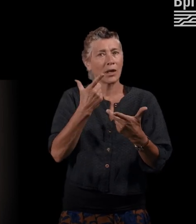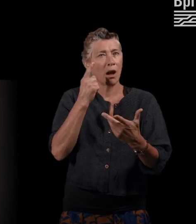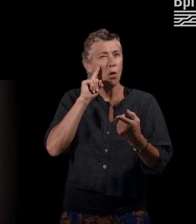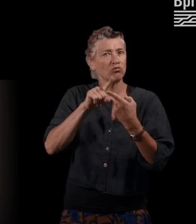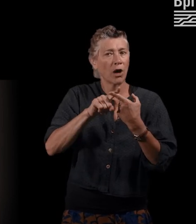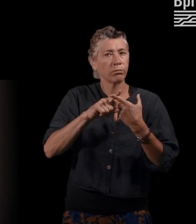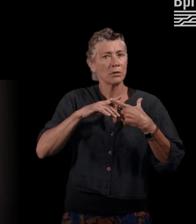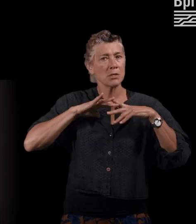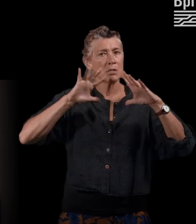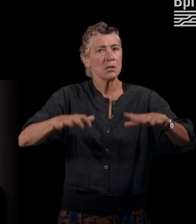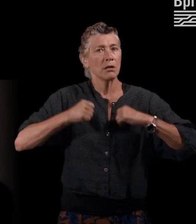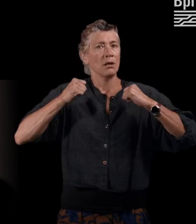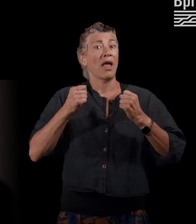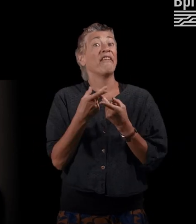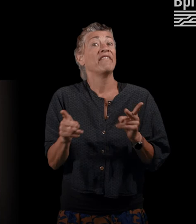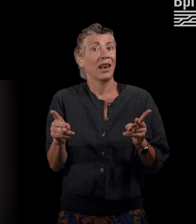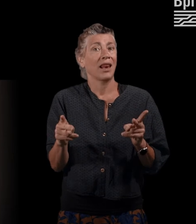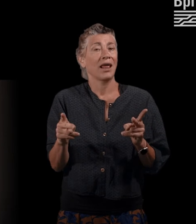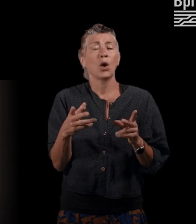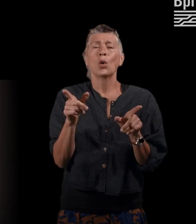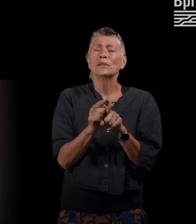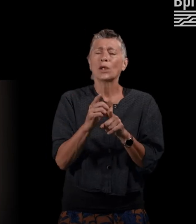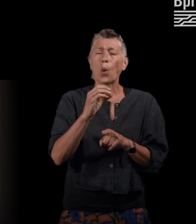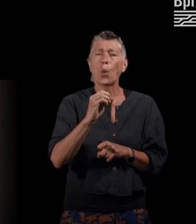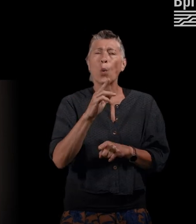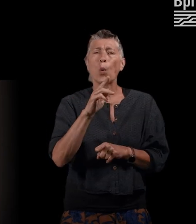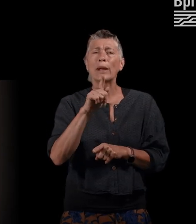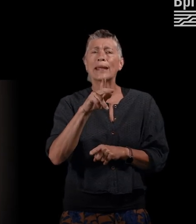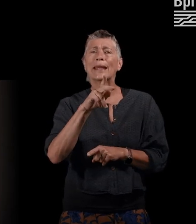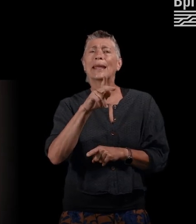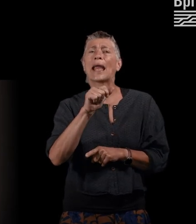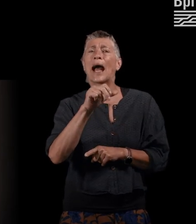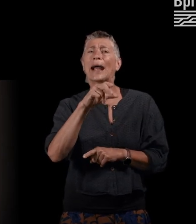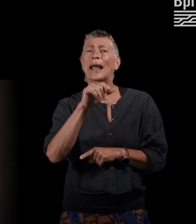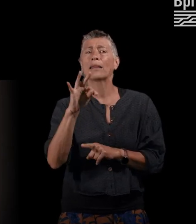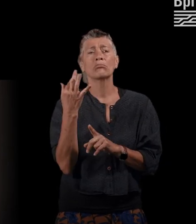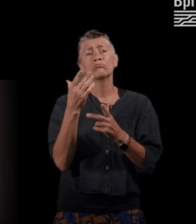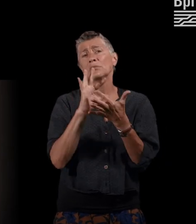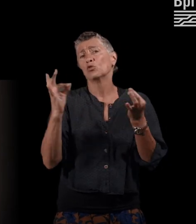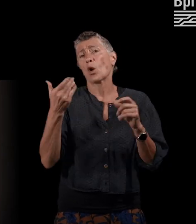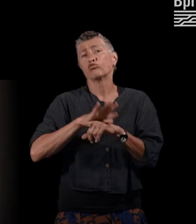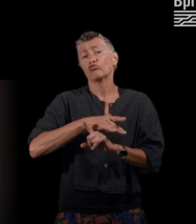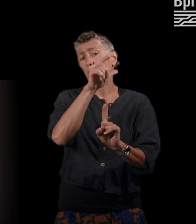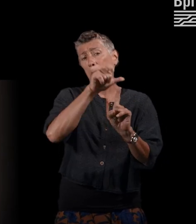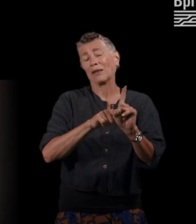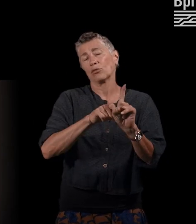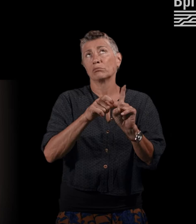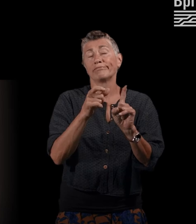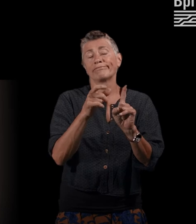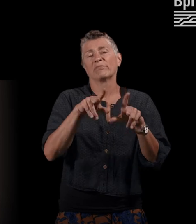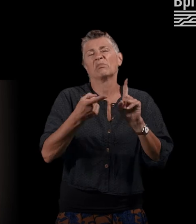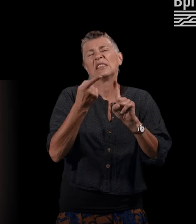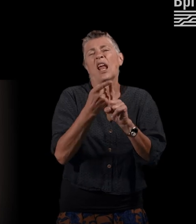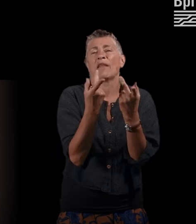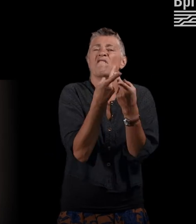qu'Ougarit, c'est aussi l'histoire d'un urbanologue, on va dire que c'est la contraction entre un urbaniste